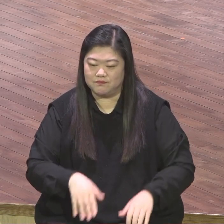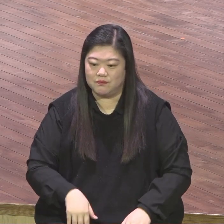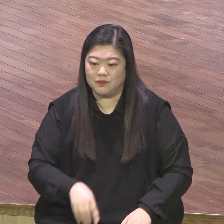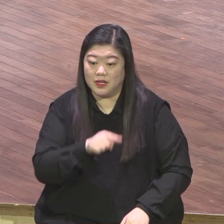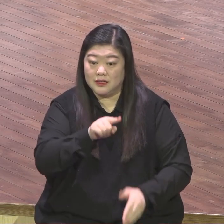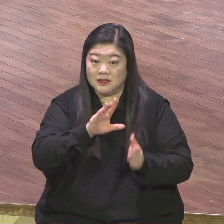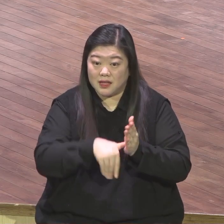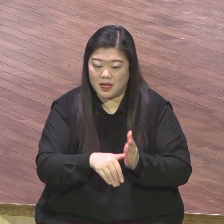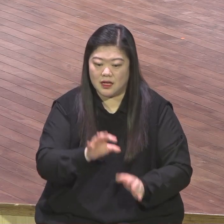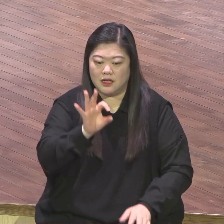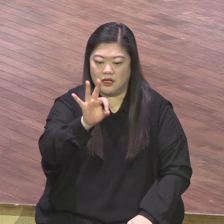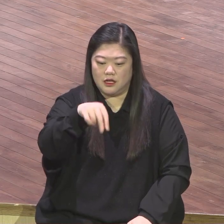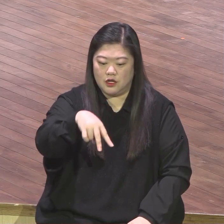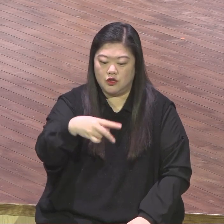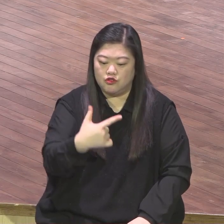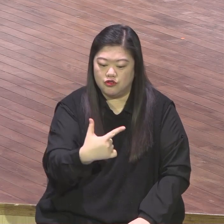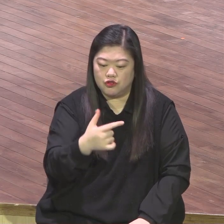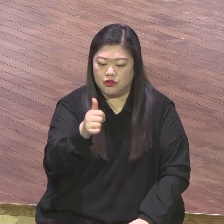윤함애